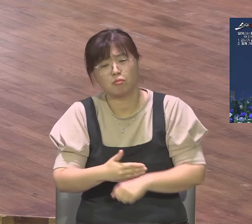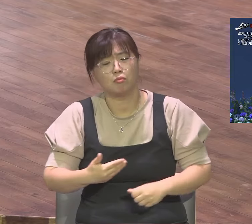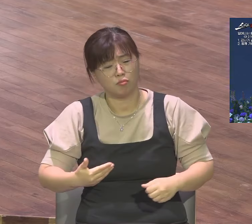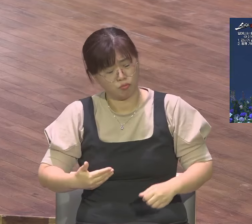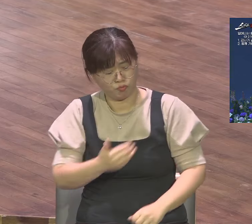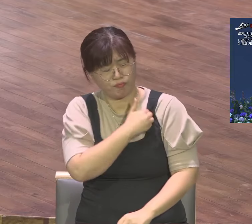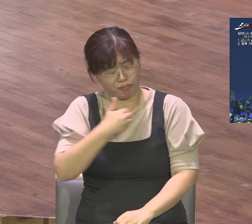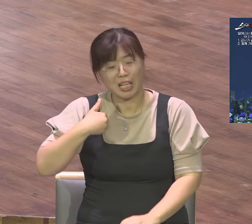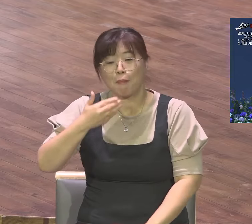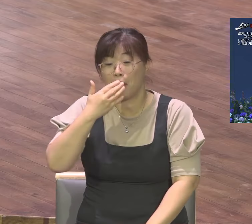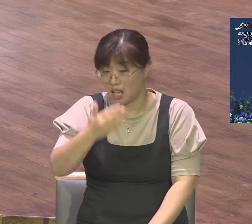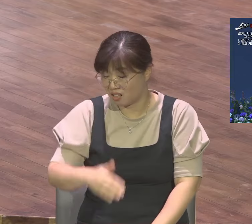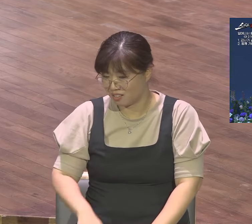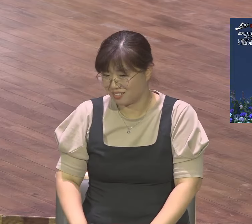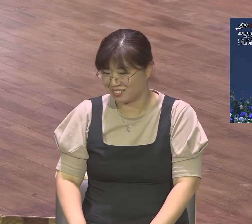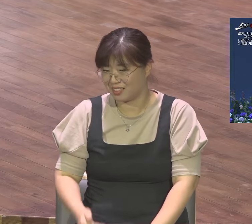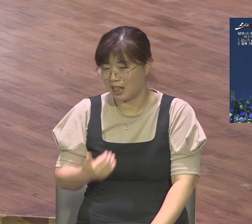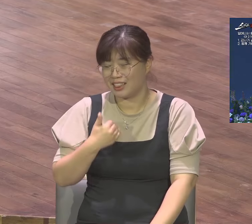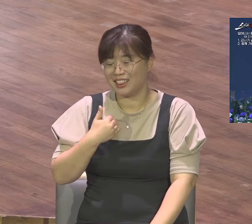주께서 비웃으시려다.